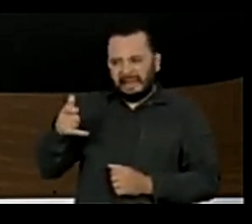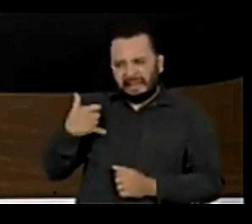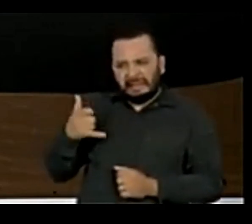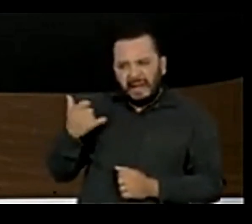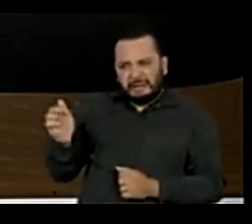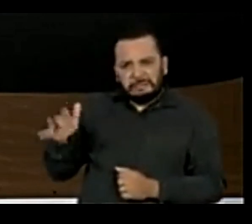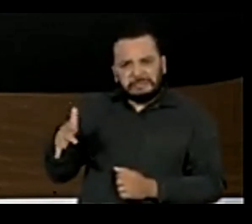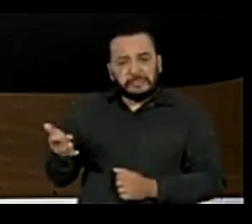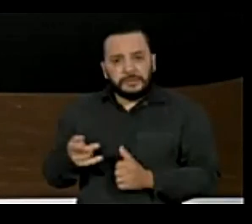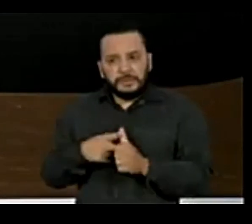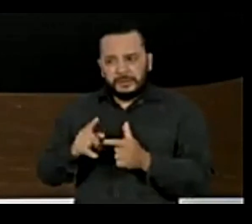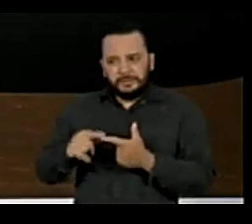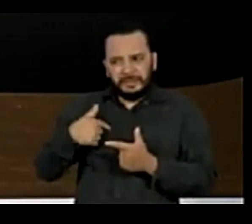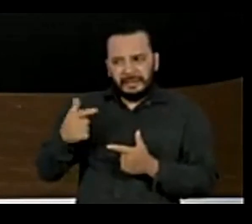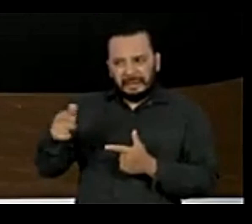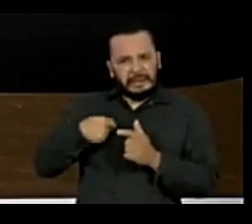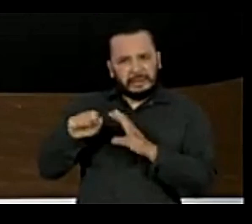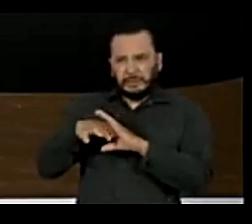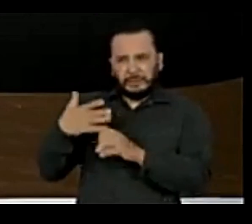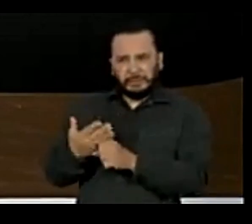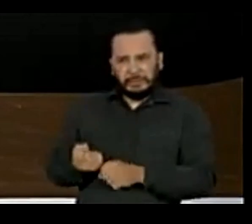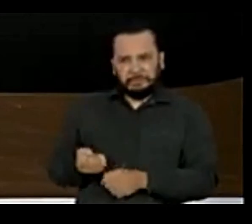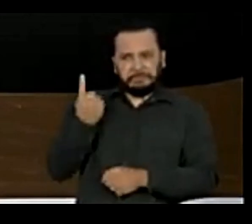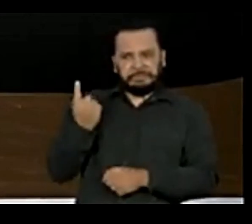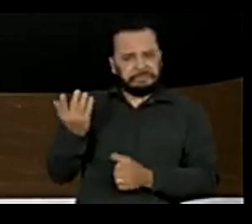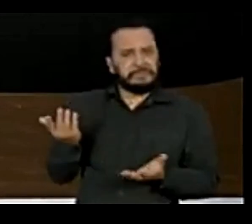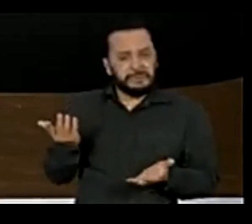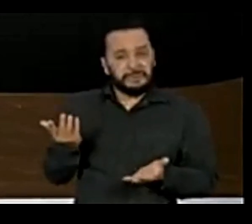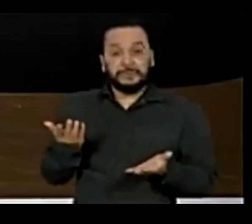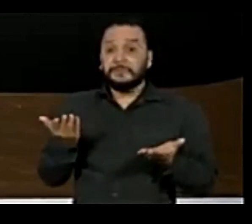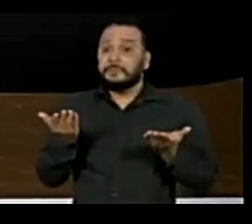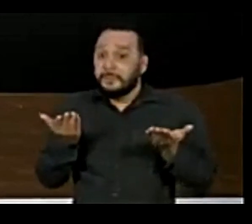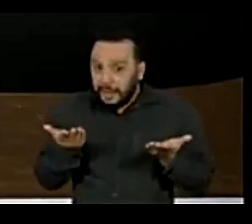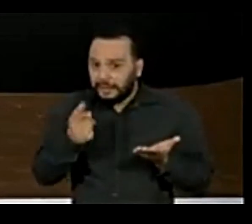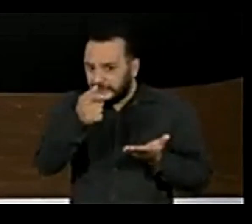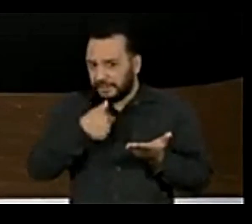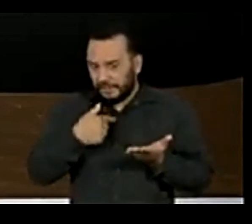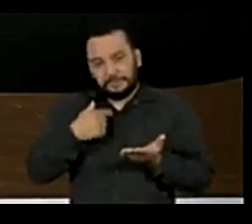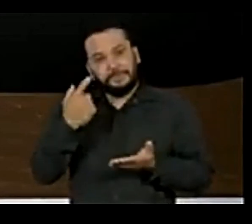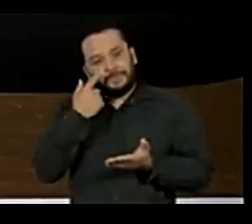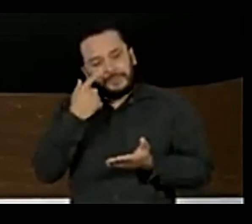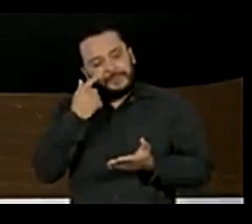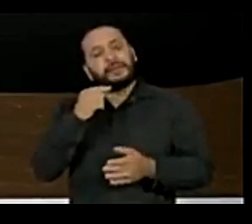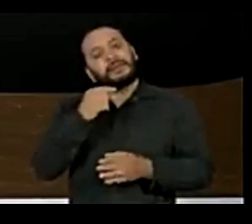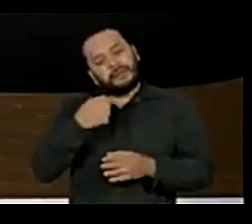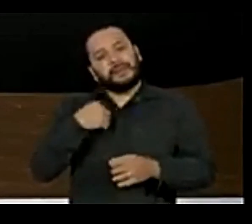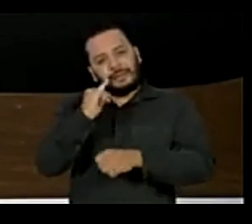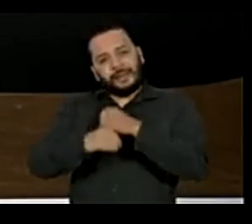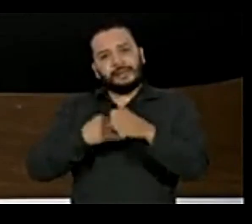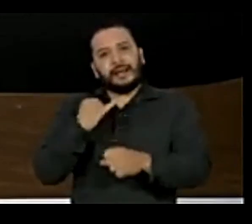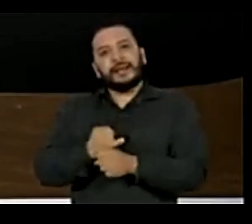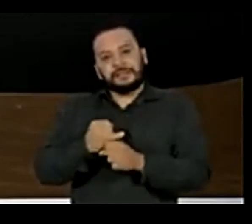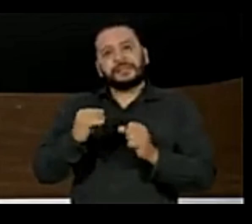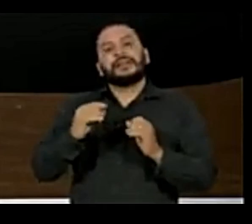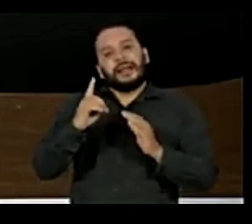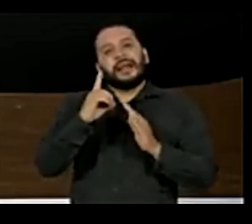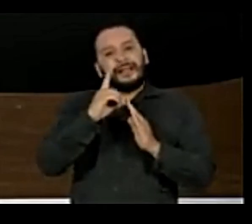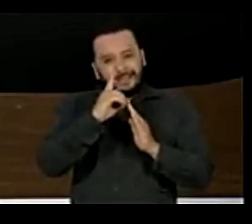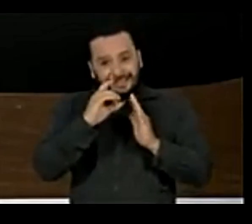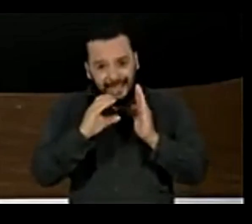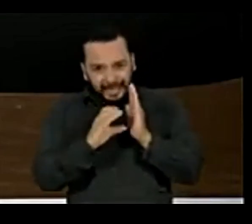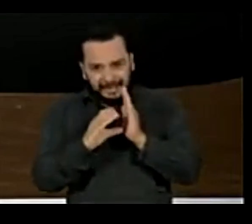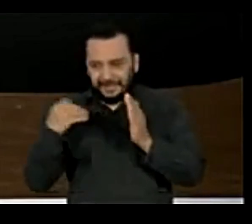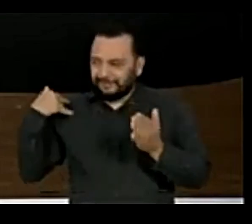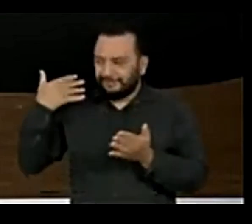sua sisudez pode ter estranhado. Mas quem navegou pela internet na última década, tem filhos ou sobrinhos